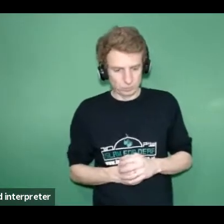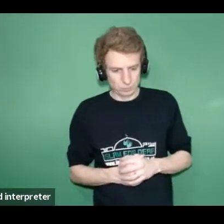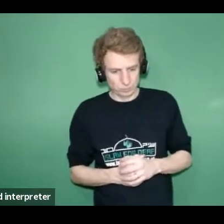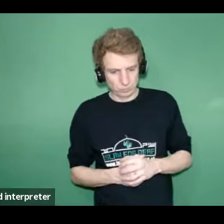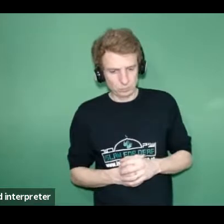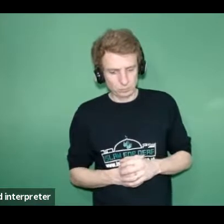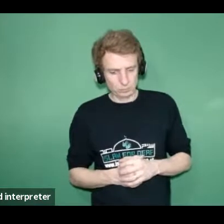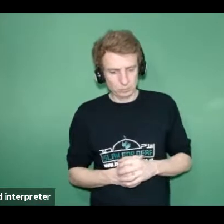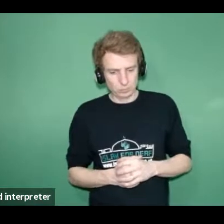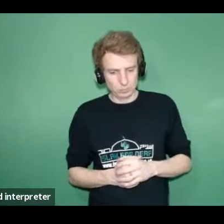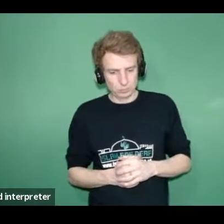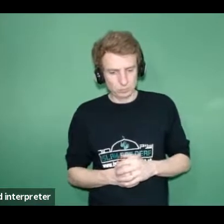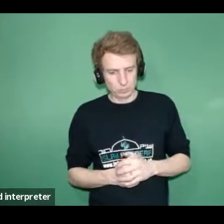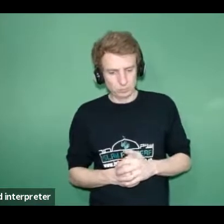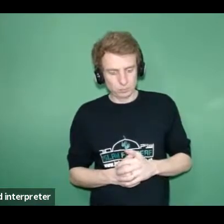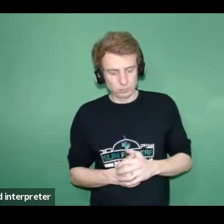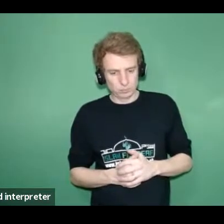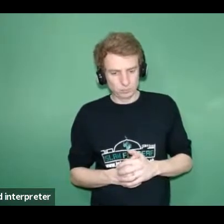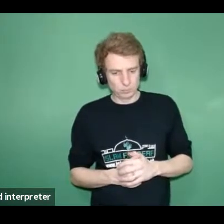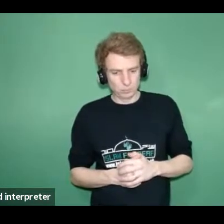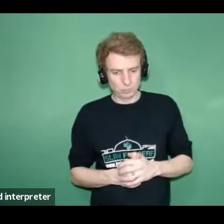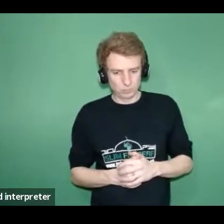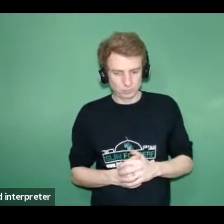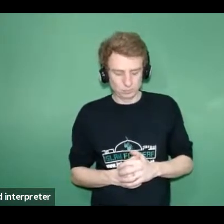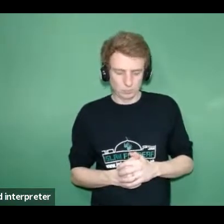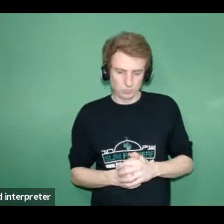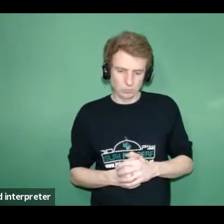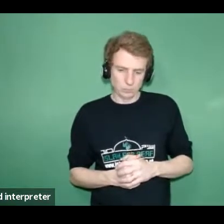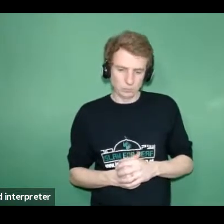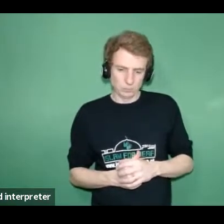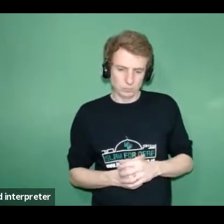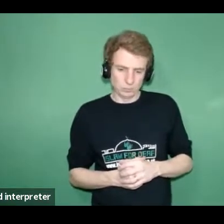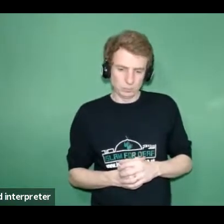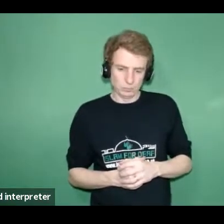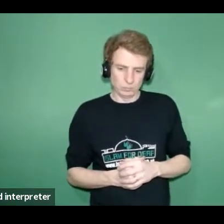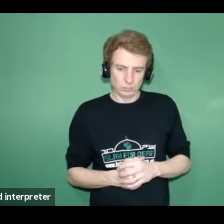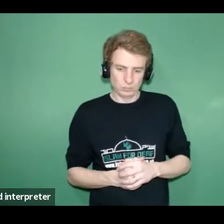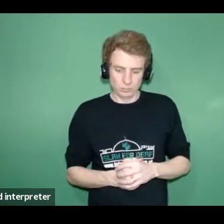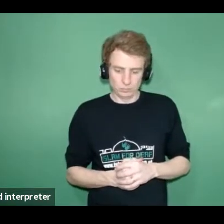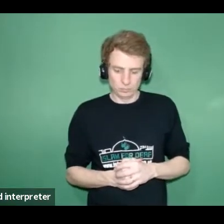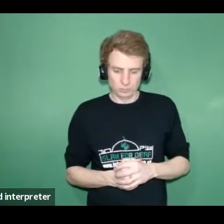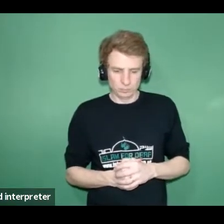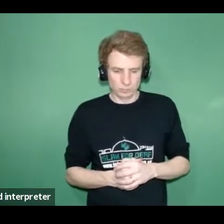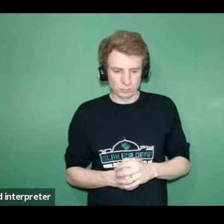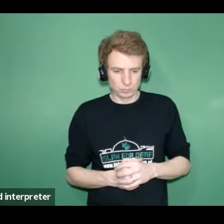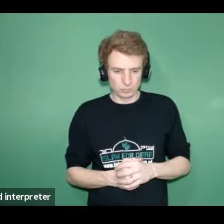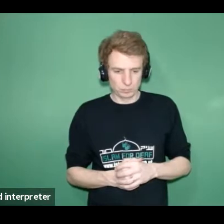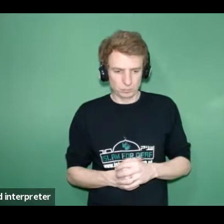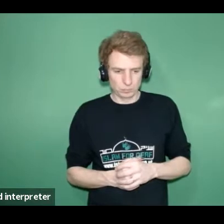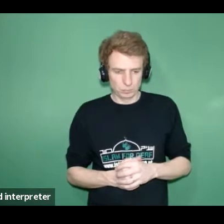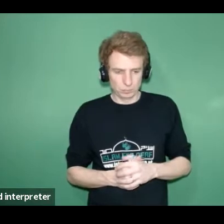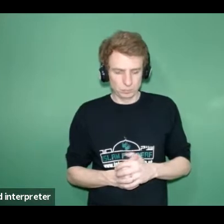وراءه. ولو كانت الصلاة من البيوت متابعة للإمام جائزة